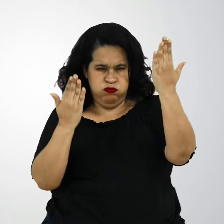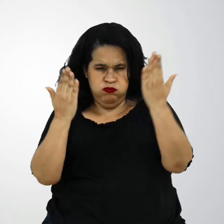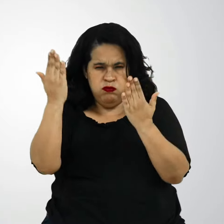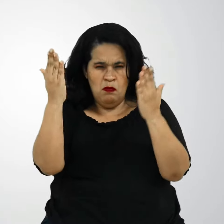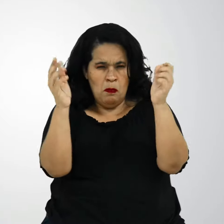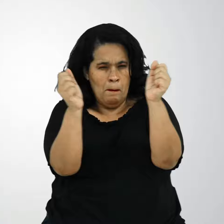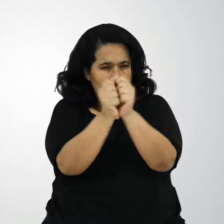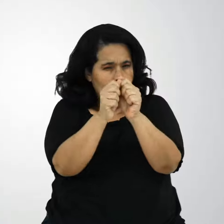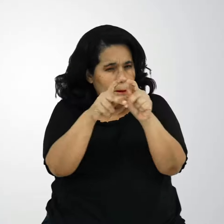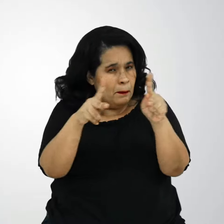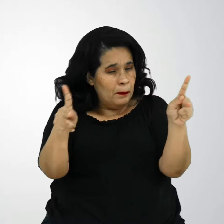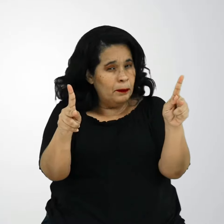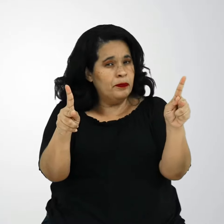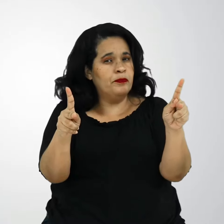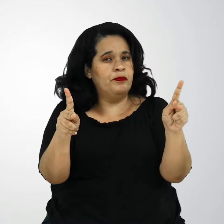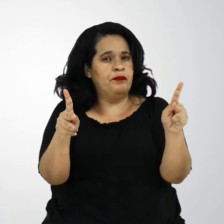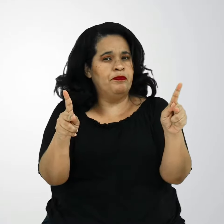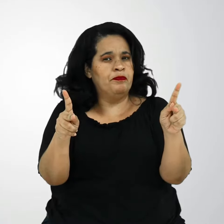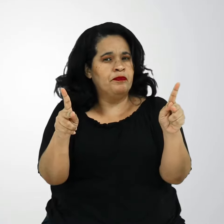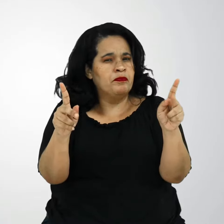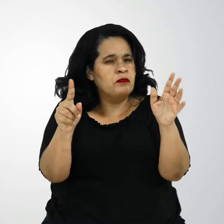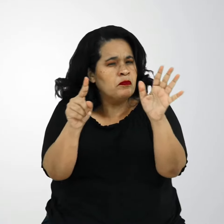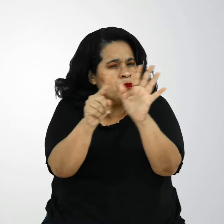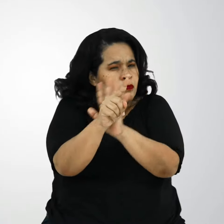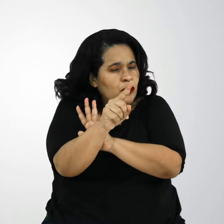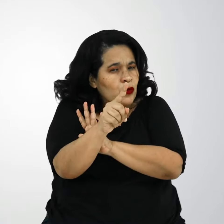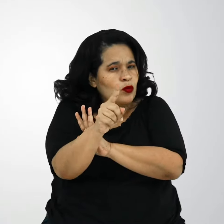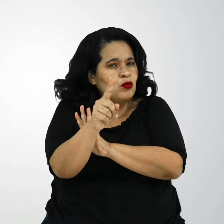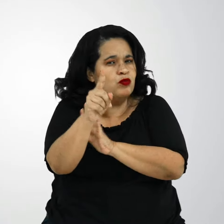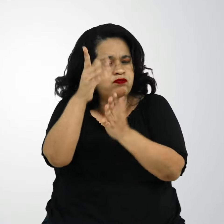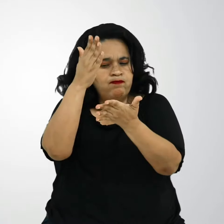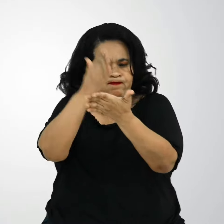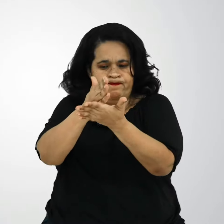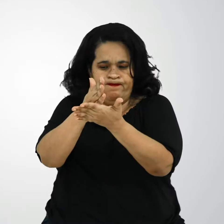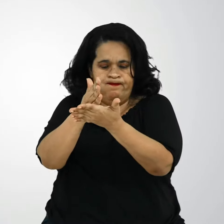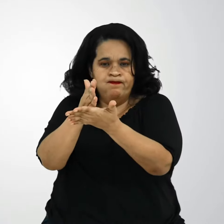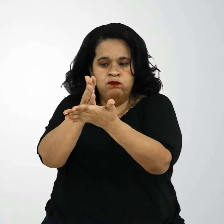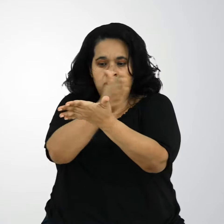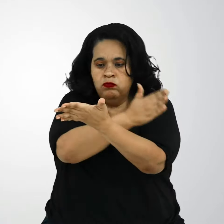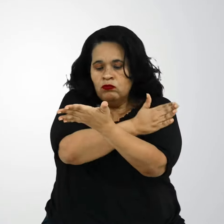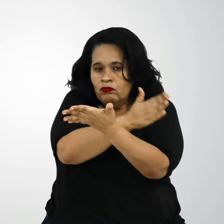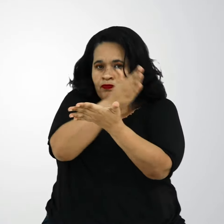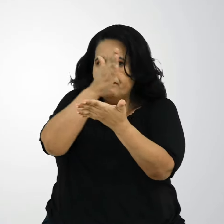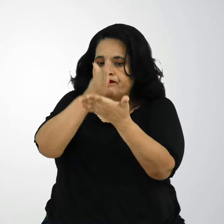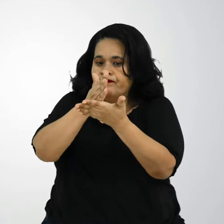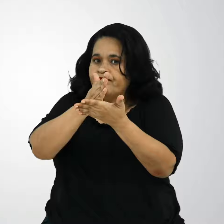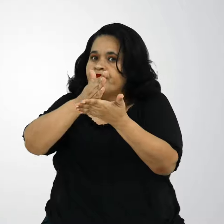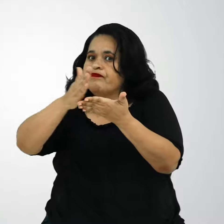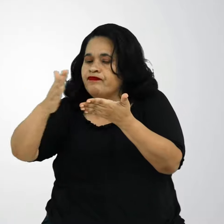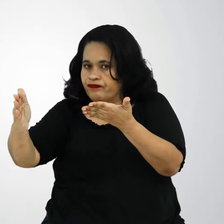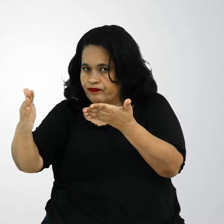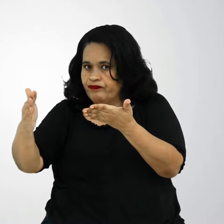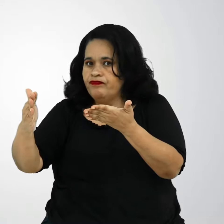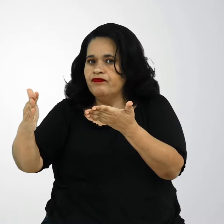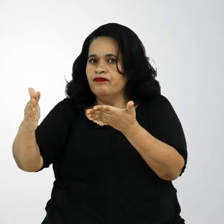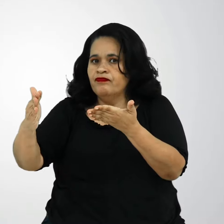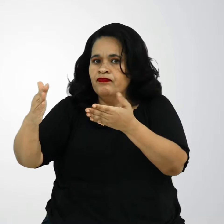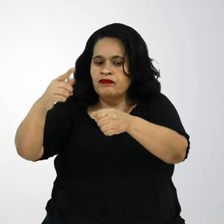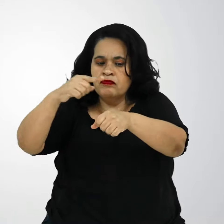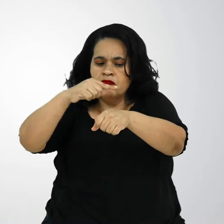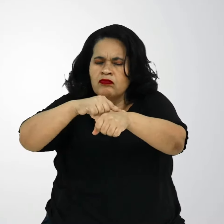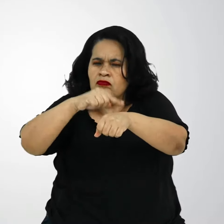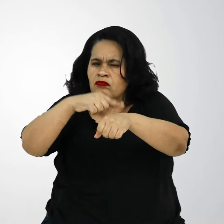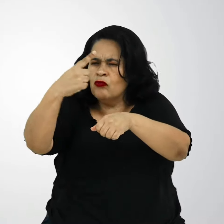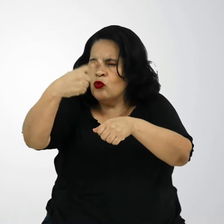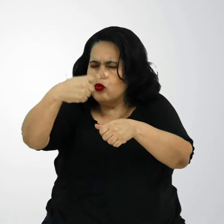Apocalipse, essa mesma questão de metade de uma semana, mais a metade, né, que é um tempo, 2